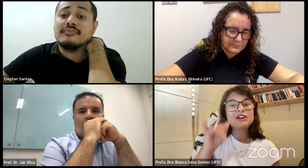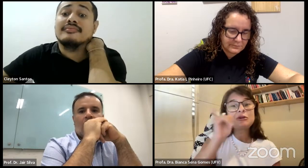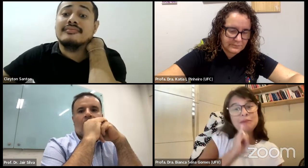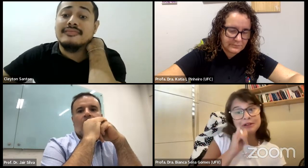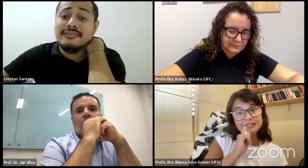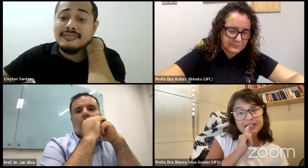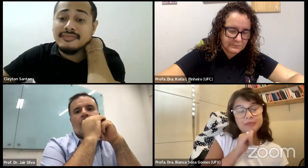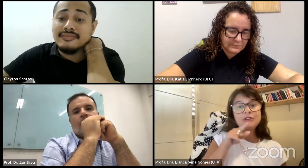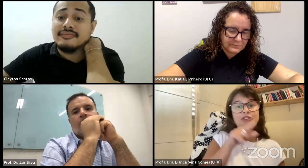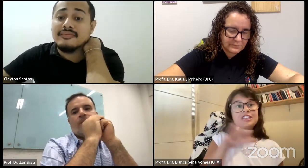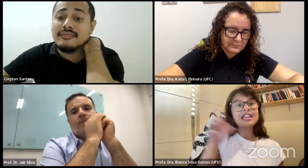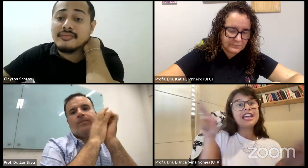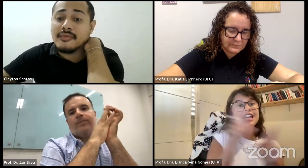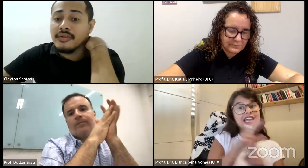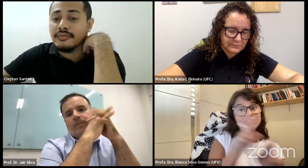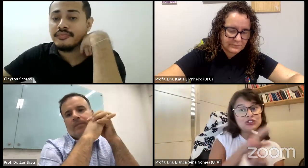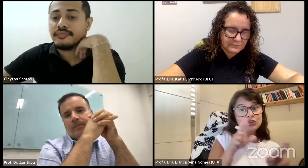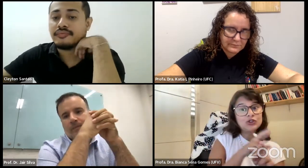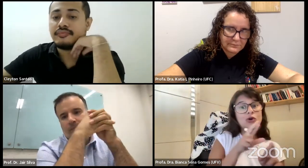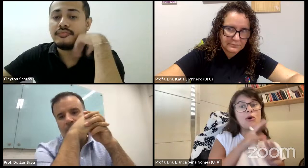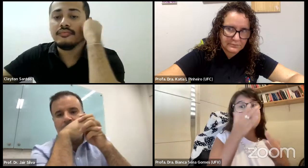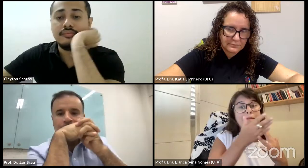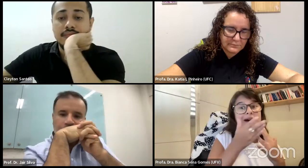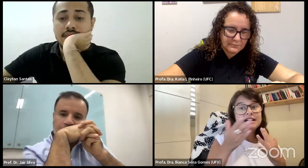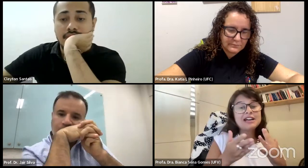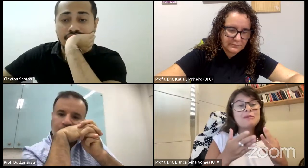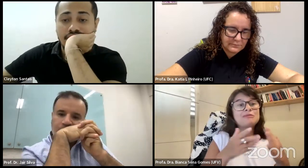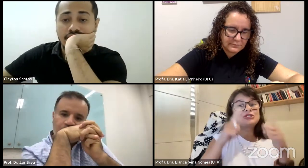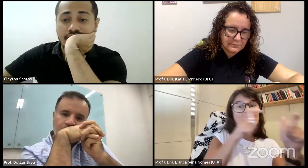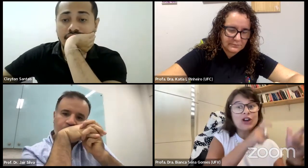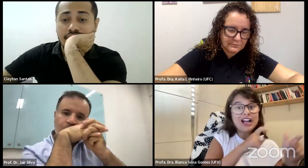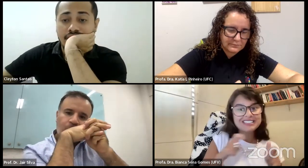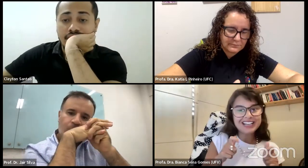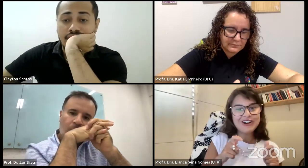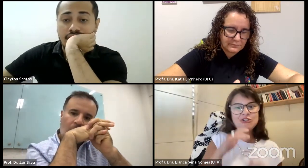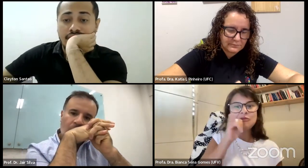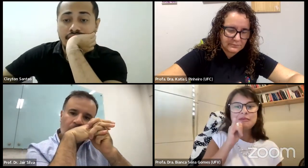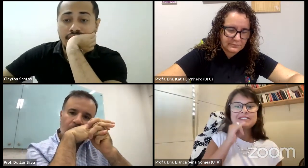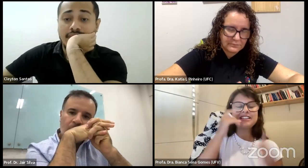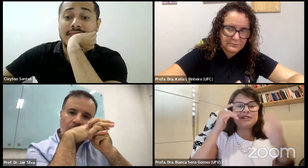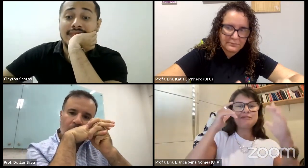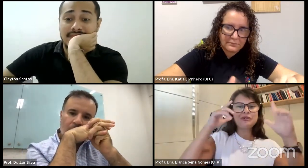e relacionar de fato com os parâmetros que você está apontando ali.